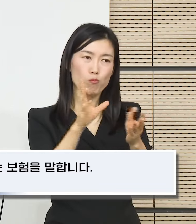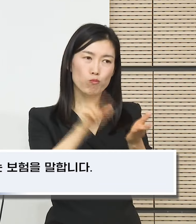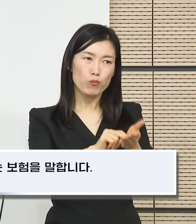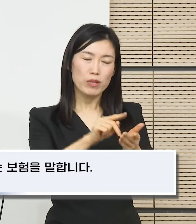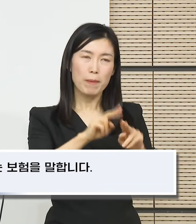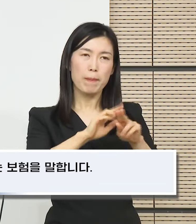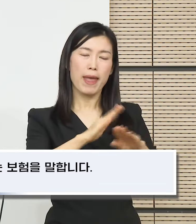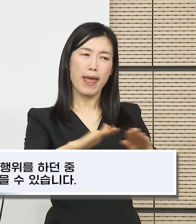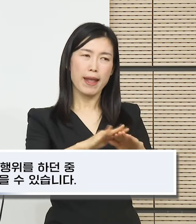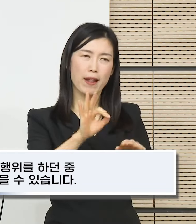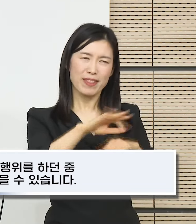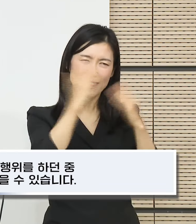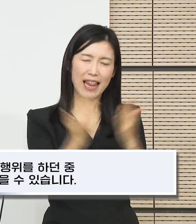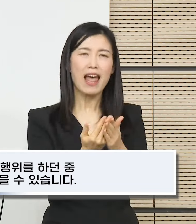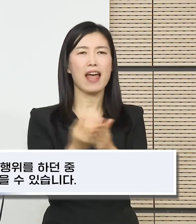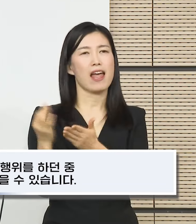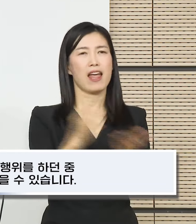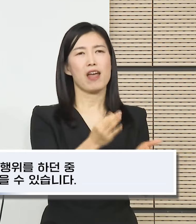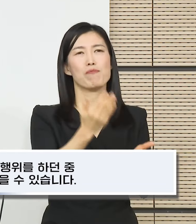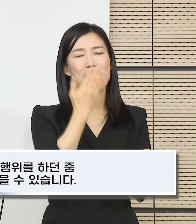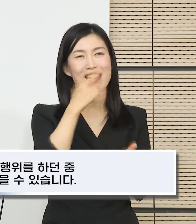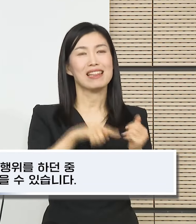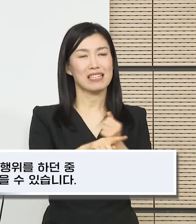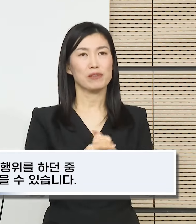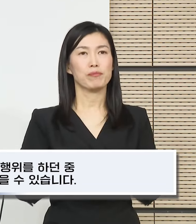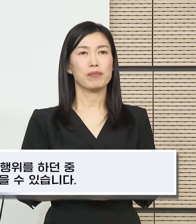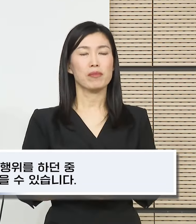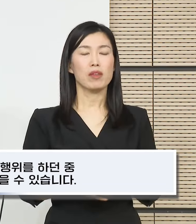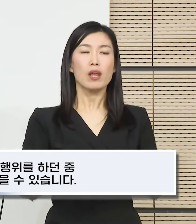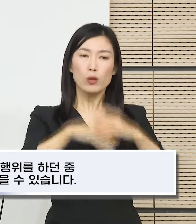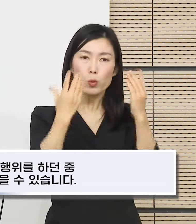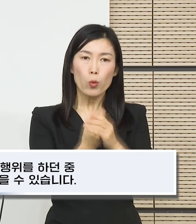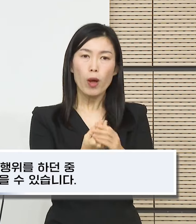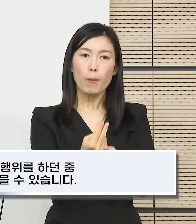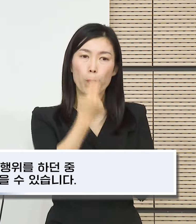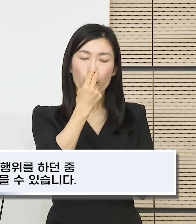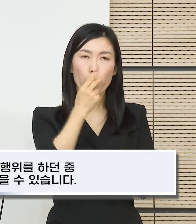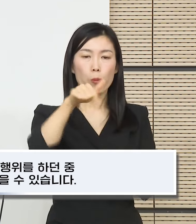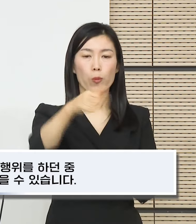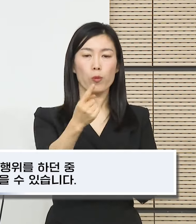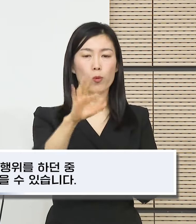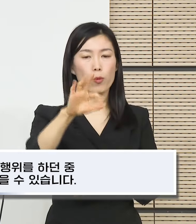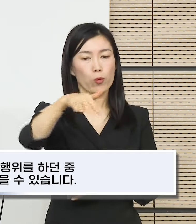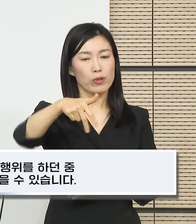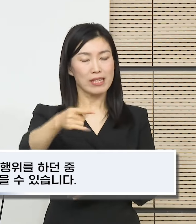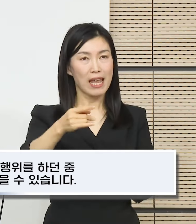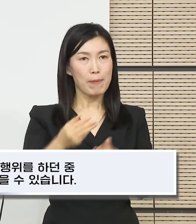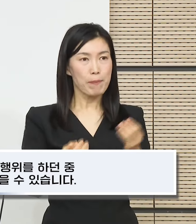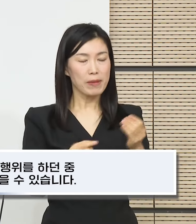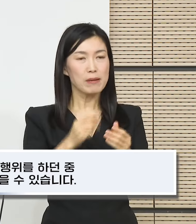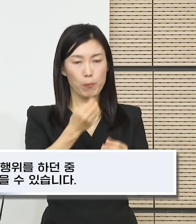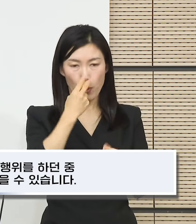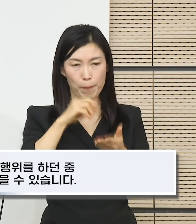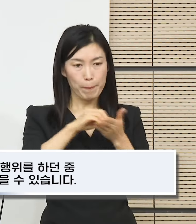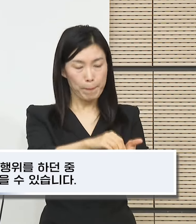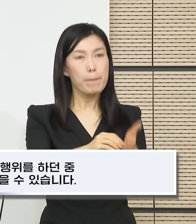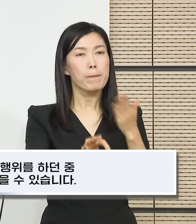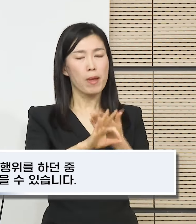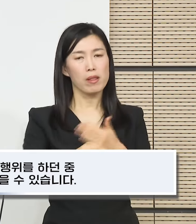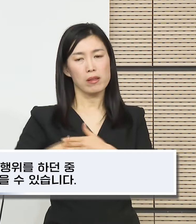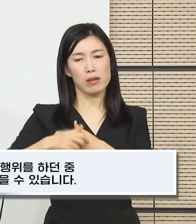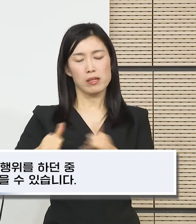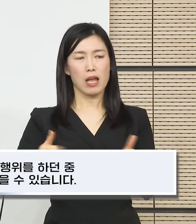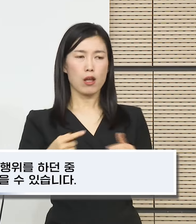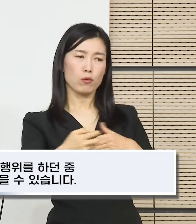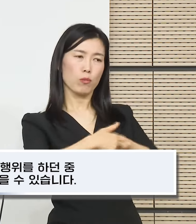말합니다. 아울러 종합보험 공제에 가입하면 필수의료 행위를 하던 중 환자가 사망하게 되는